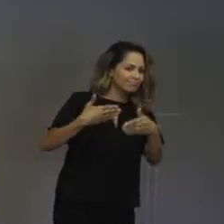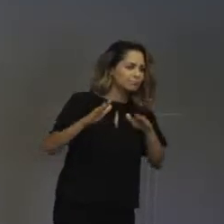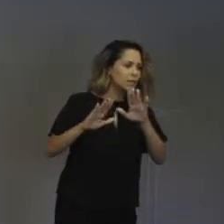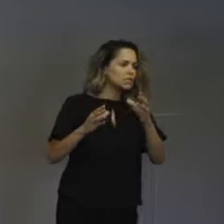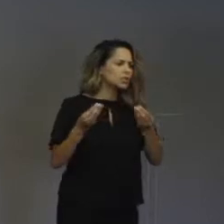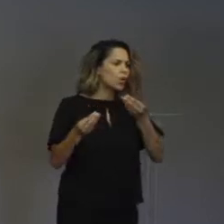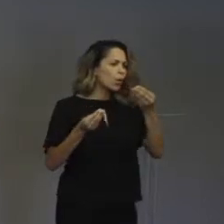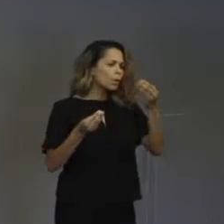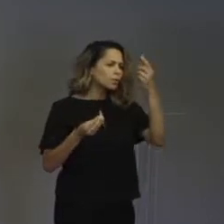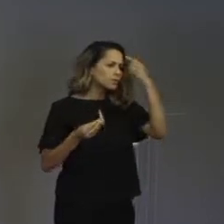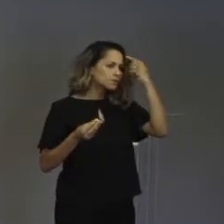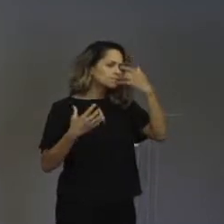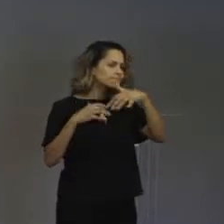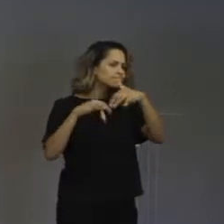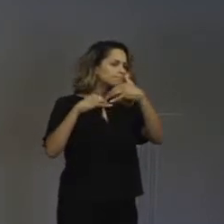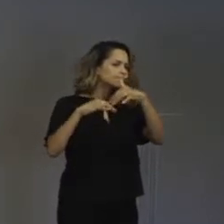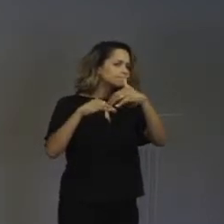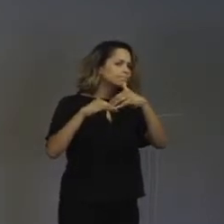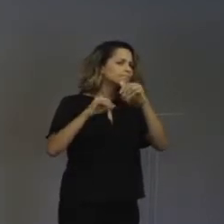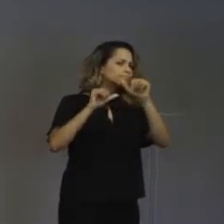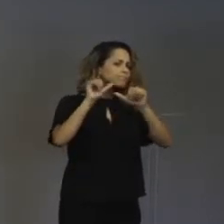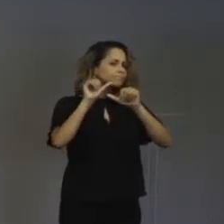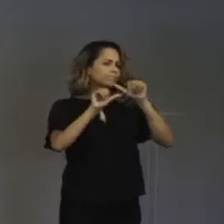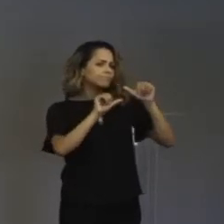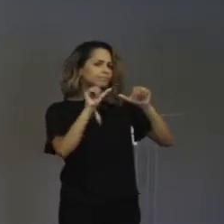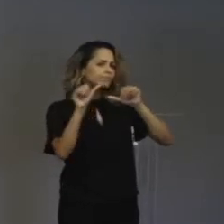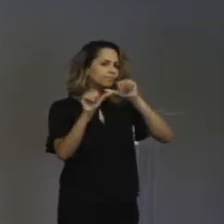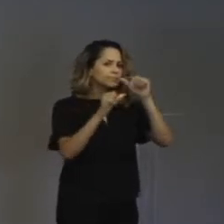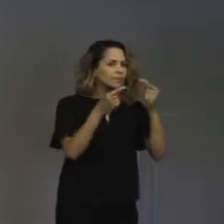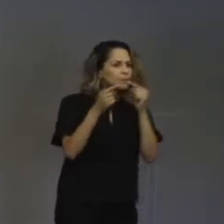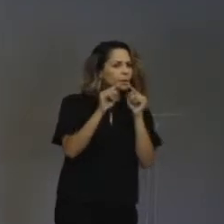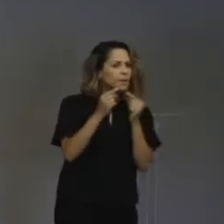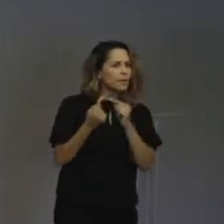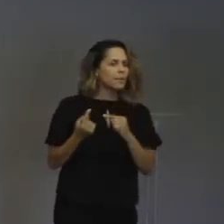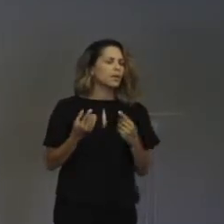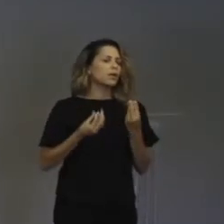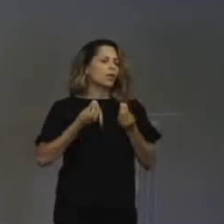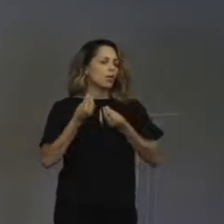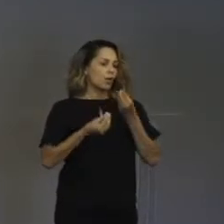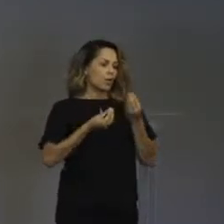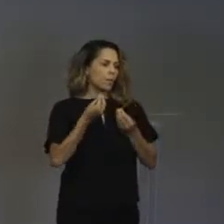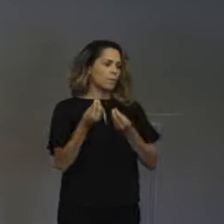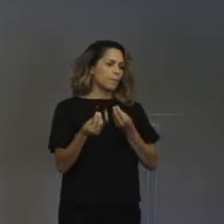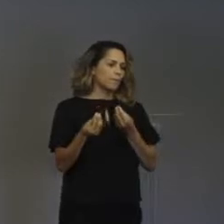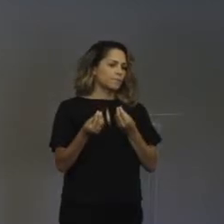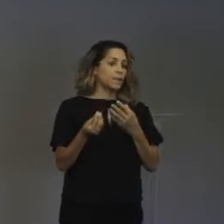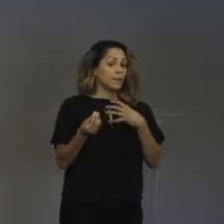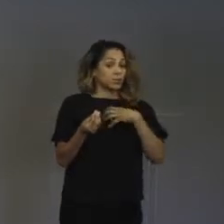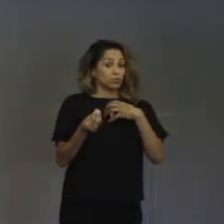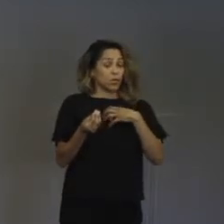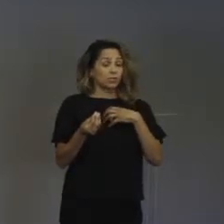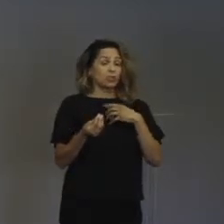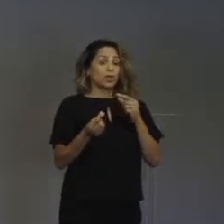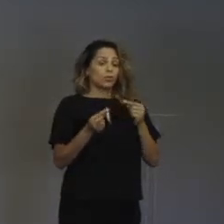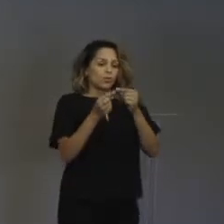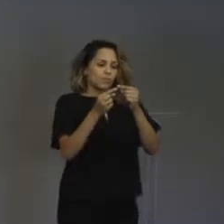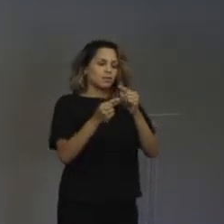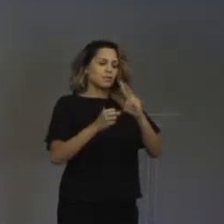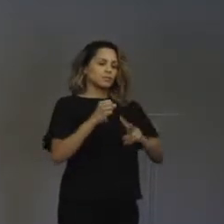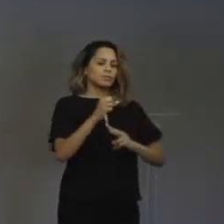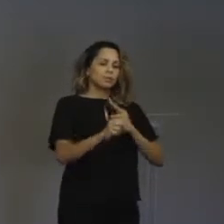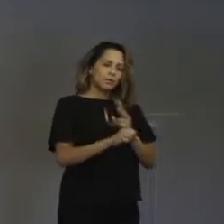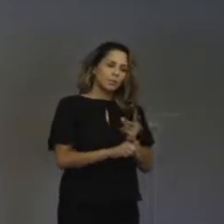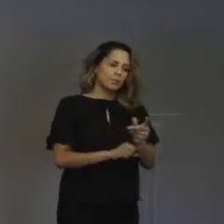forma mais inteligente com aquilo que a gente dispõe hoje para gerar essas conexões também de uma forma mais sustentável com a